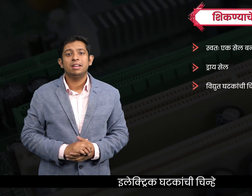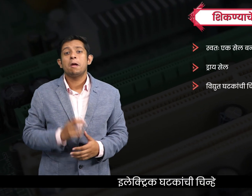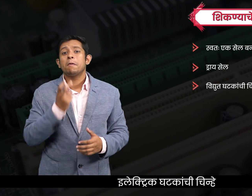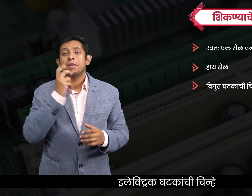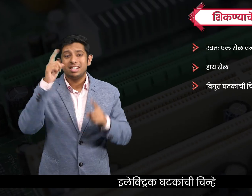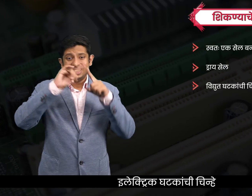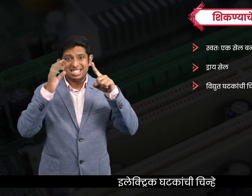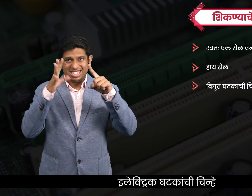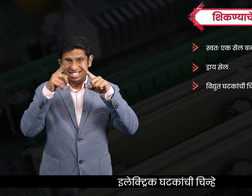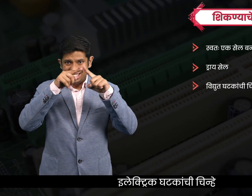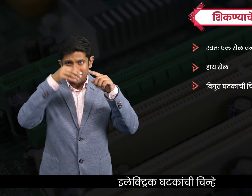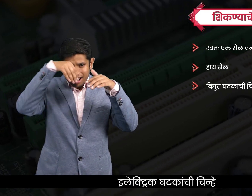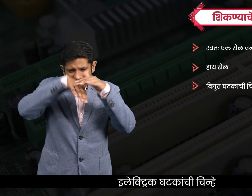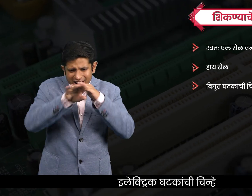इलेक्ट्रिक घंटाकांची चिन्हे,